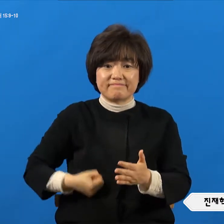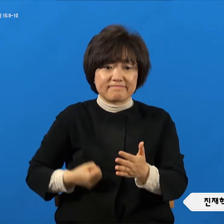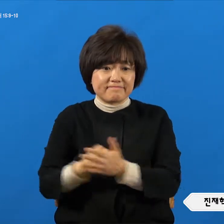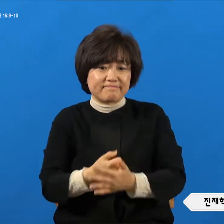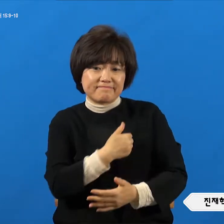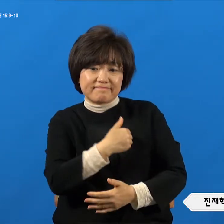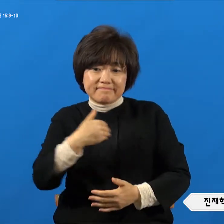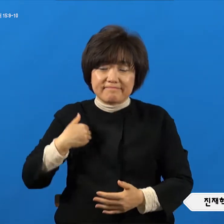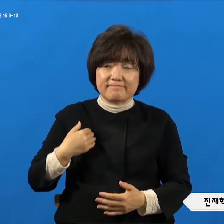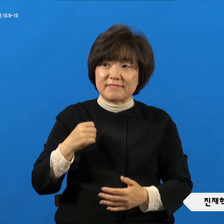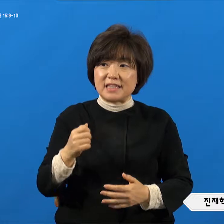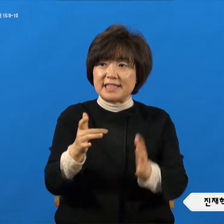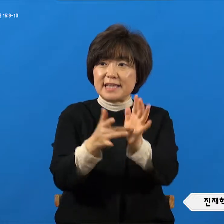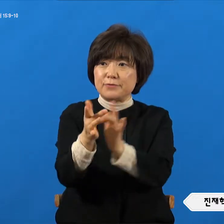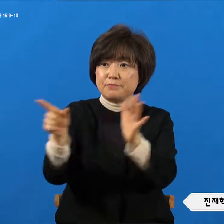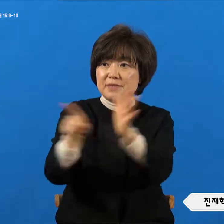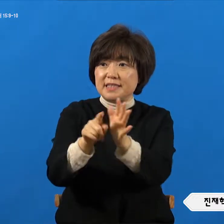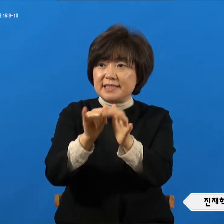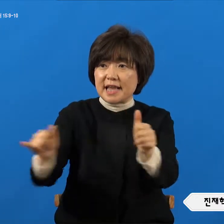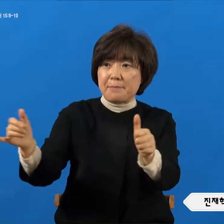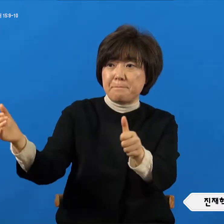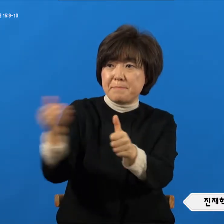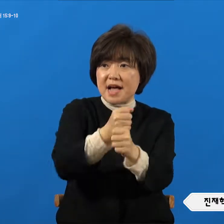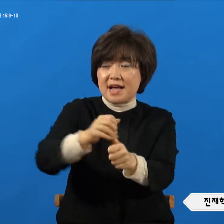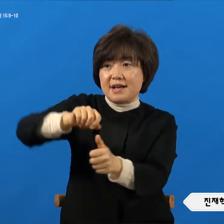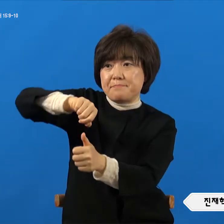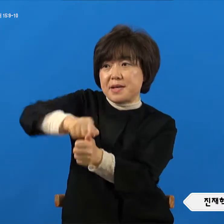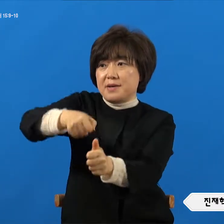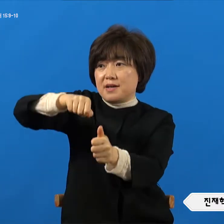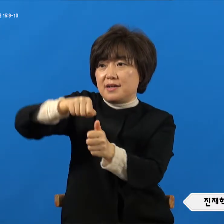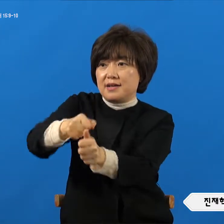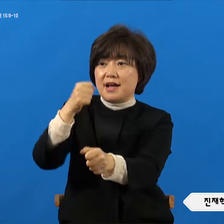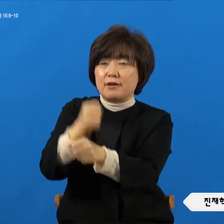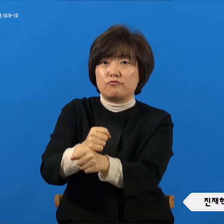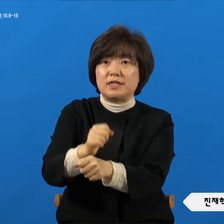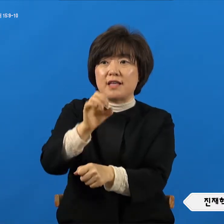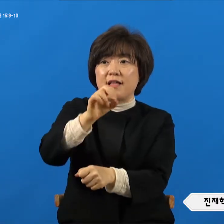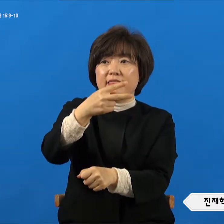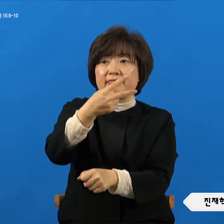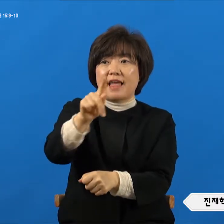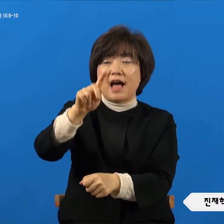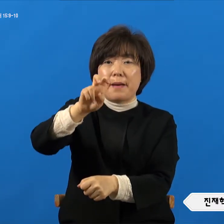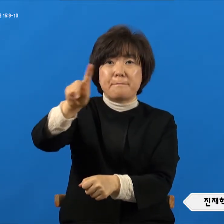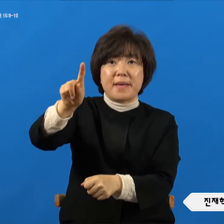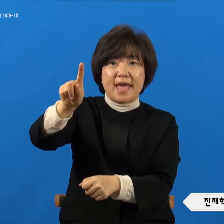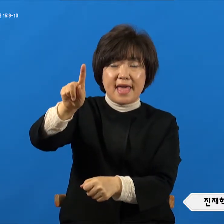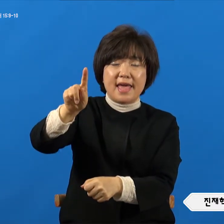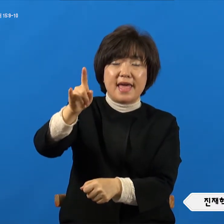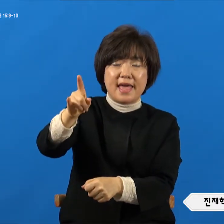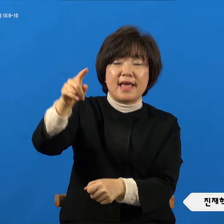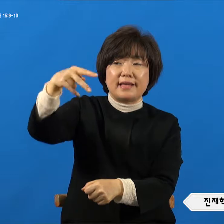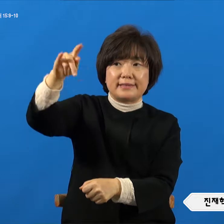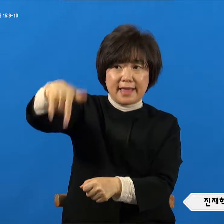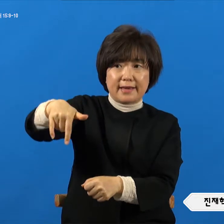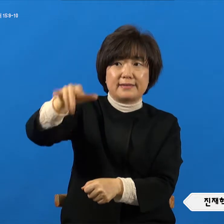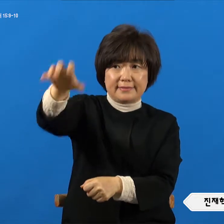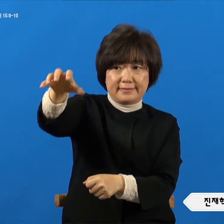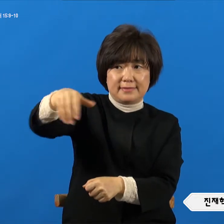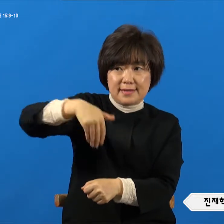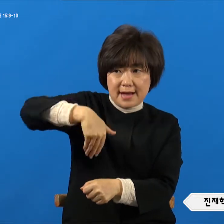자를 핍박하고 죽이던 때였습니다. 다메섹 선상에서 예수님을 만납니다.